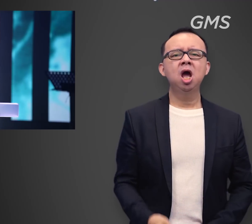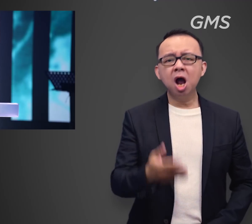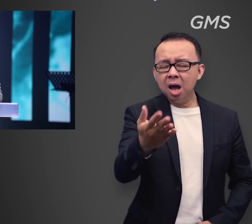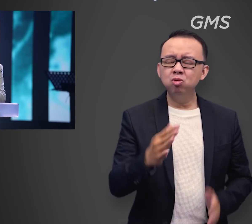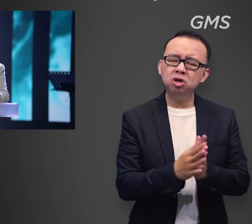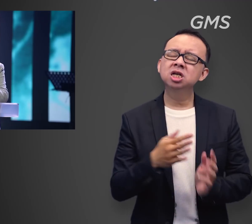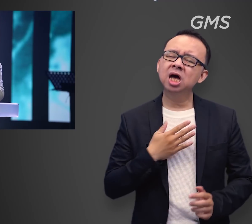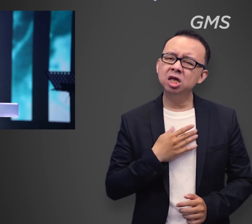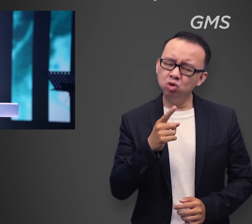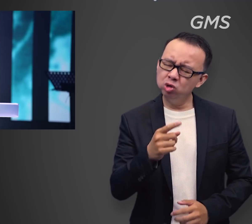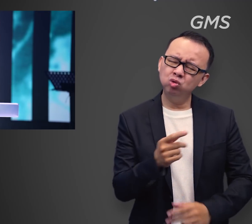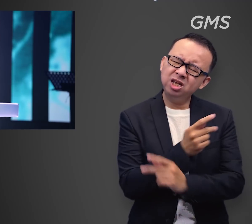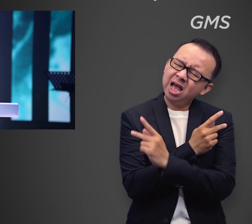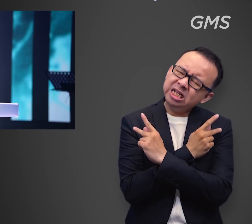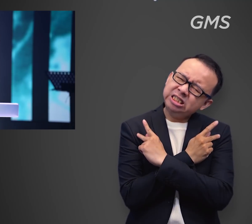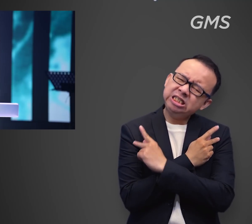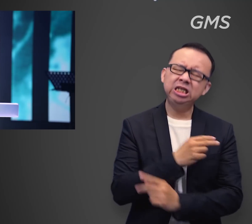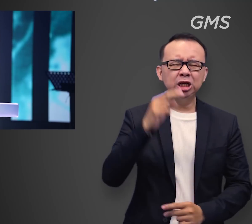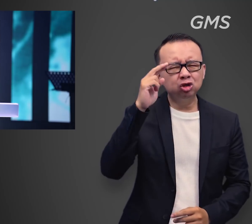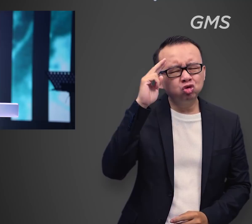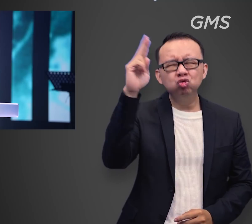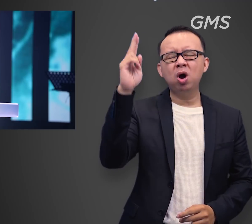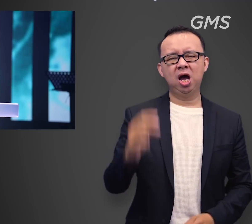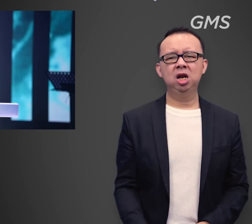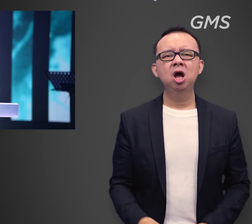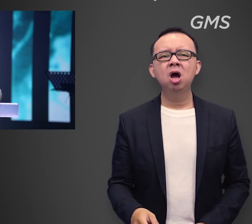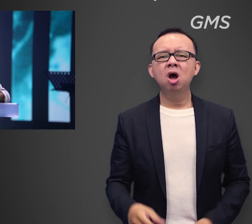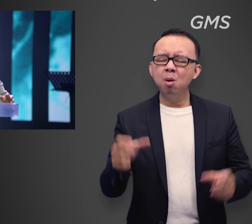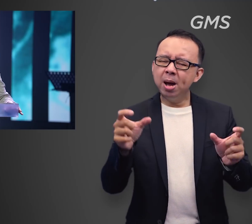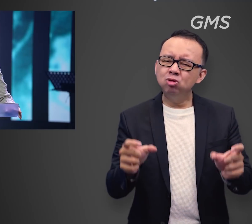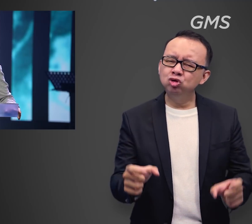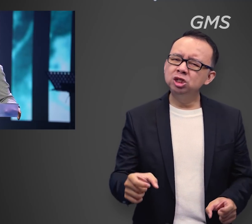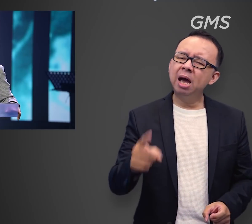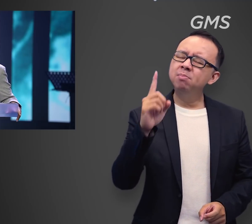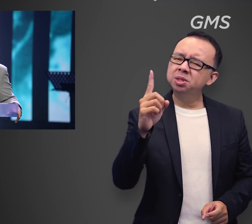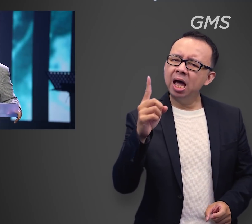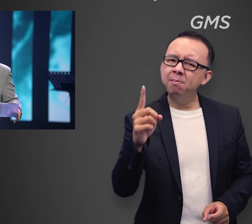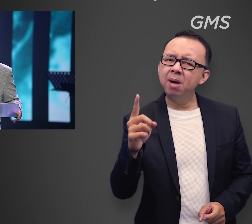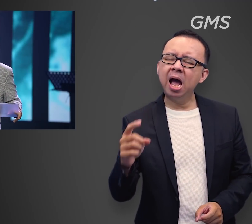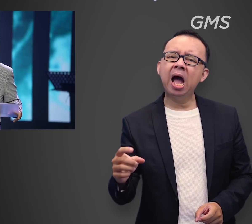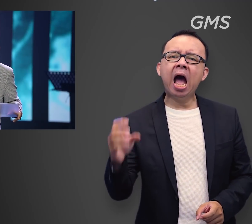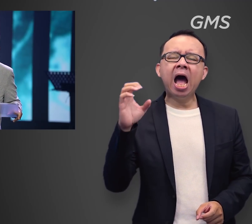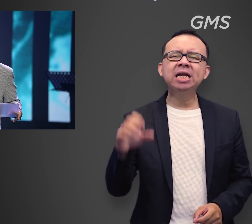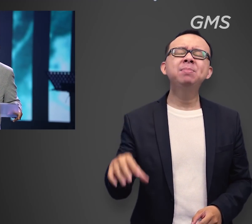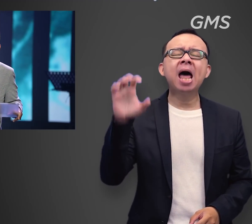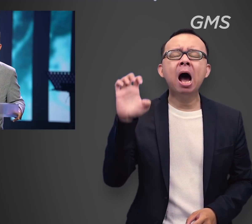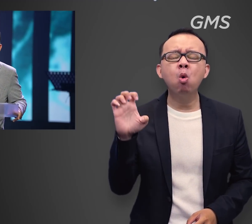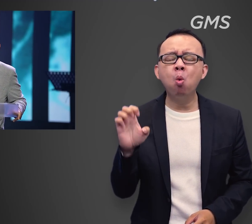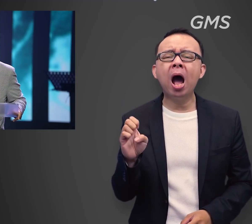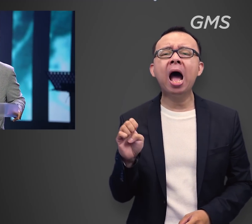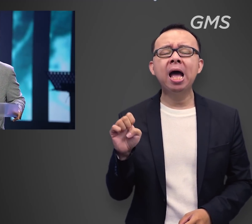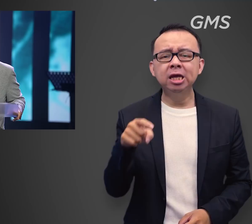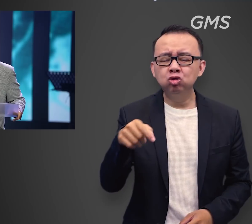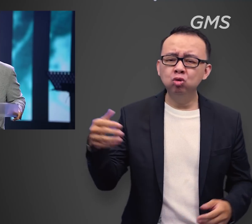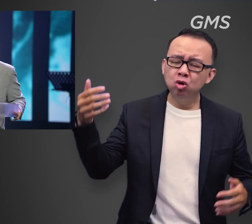Makanya ketika manusia pertama, manusia Adam dan Hawa jatuh dalam dosa. Oh itu sangat memukul hati